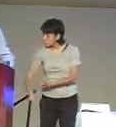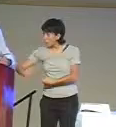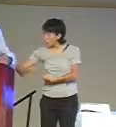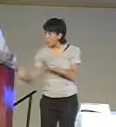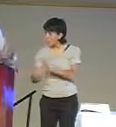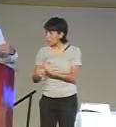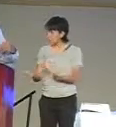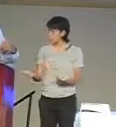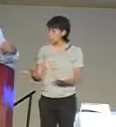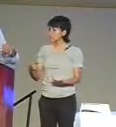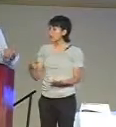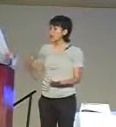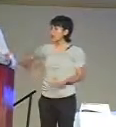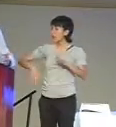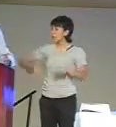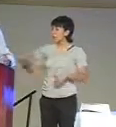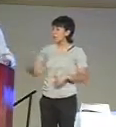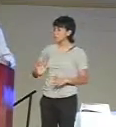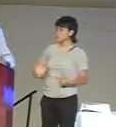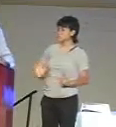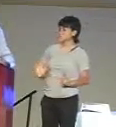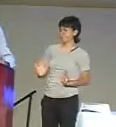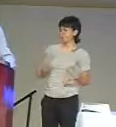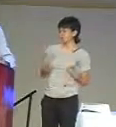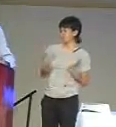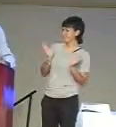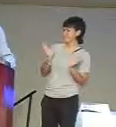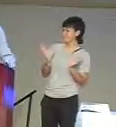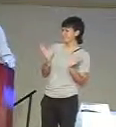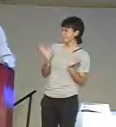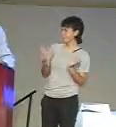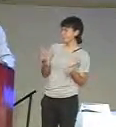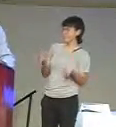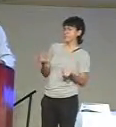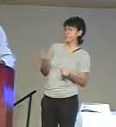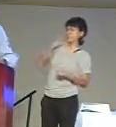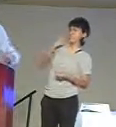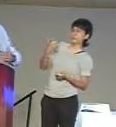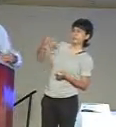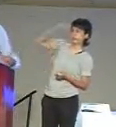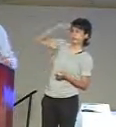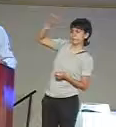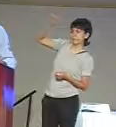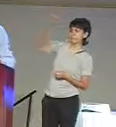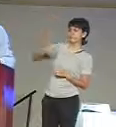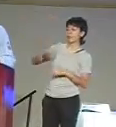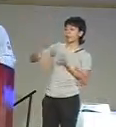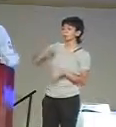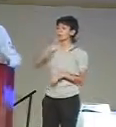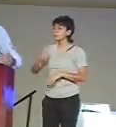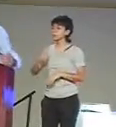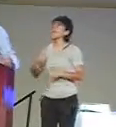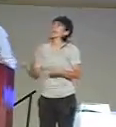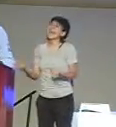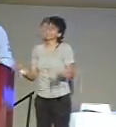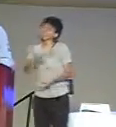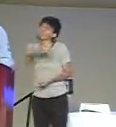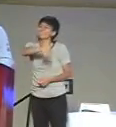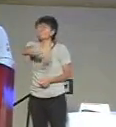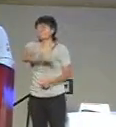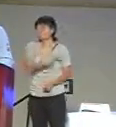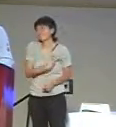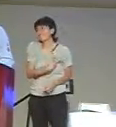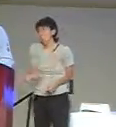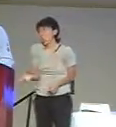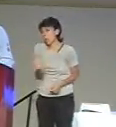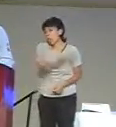sorprendiendo y seguimos escribiendo como justificación que estos son pobres, estos